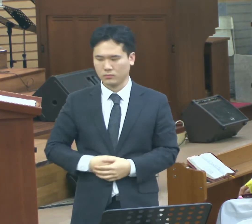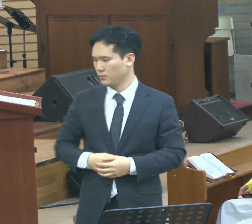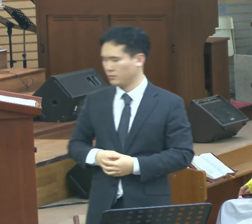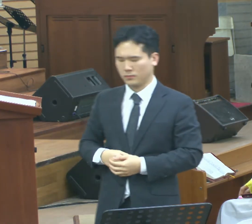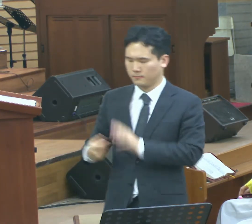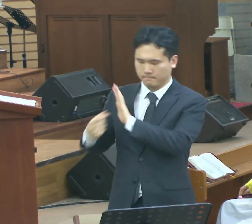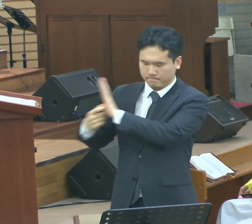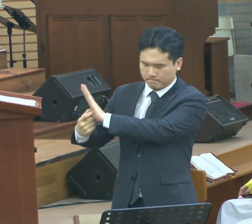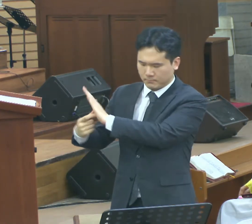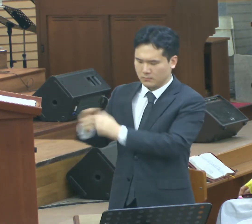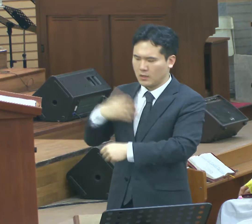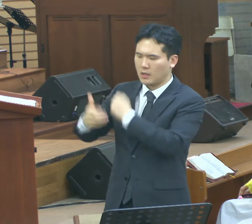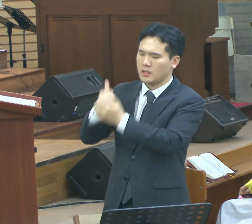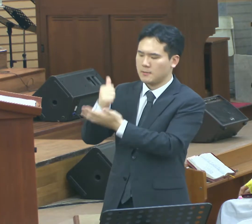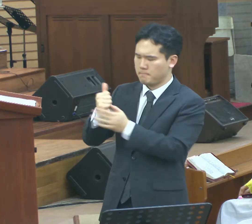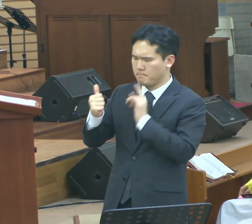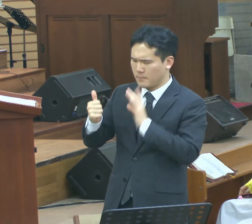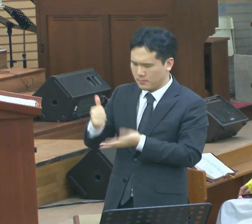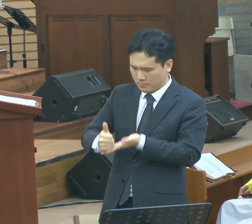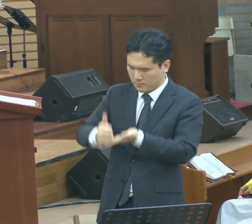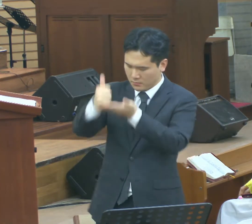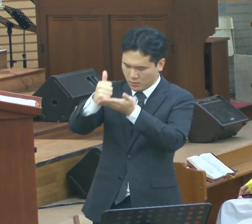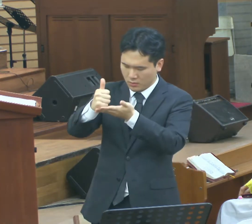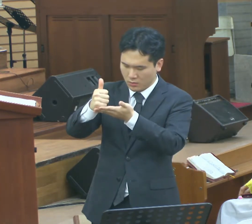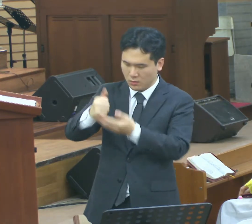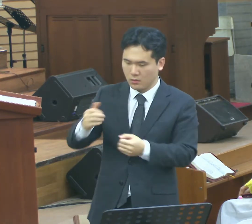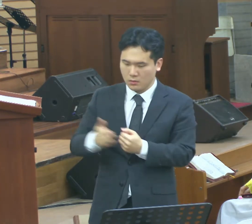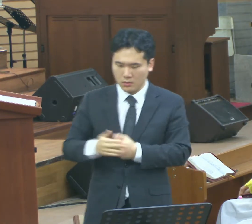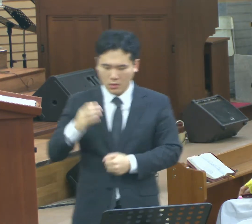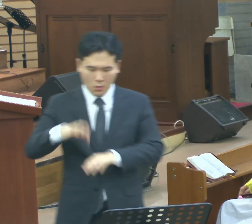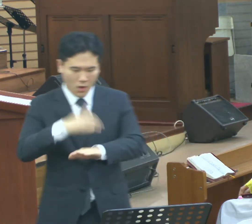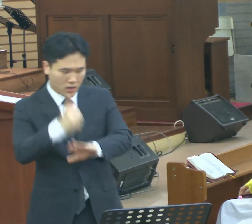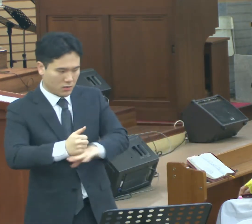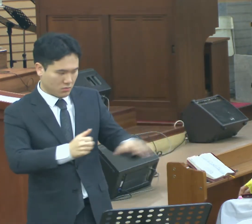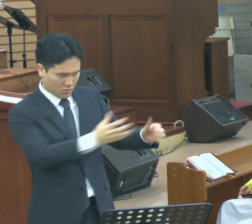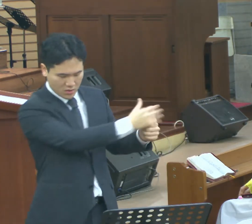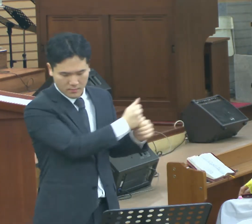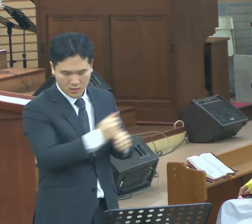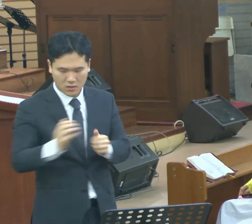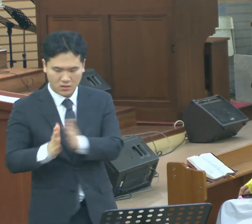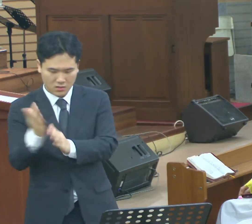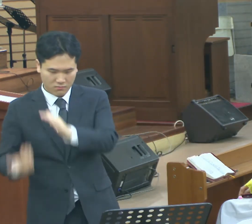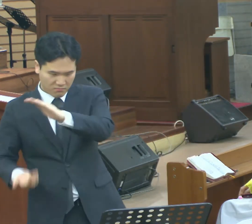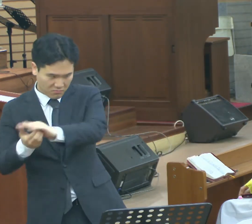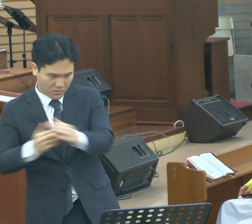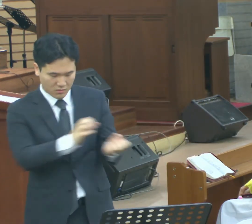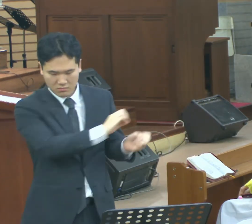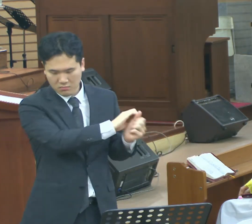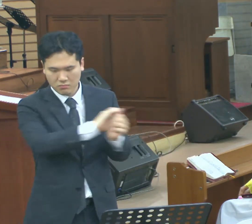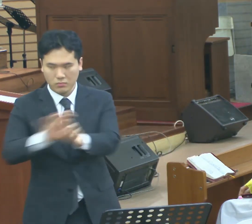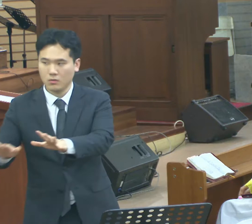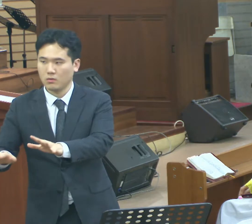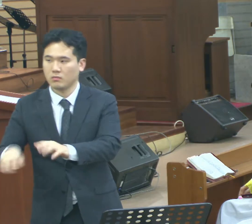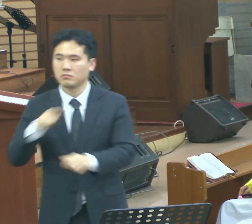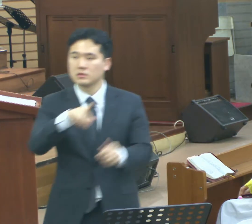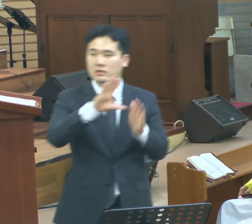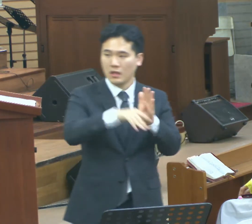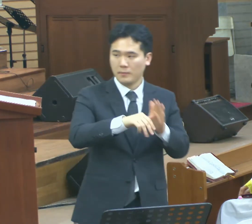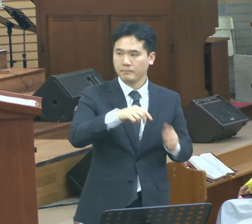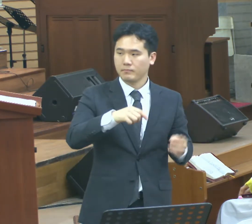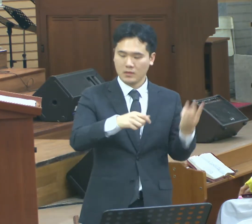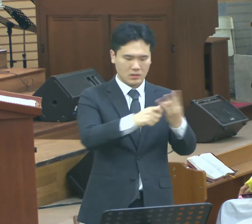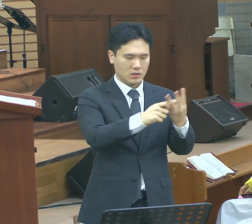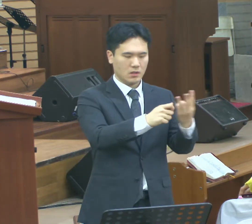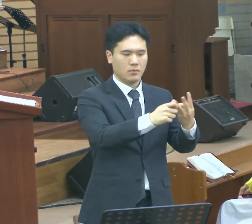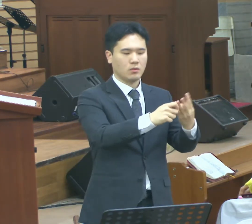거예요. 그 모습을 보고 이 느부갓네살 왕이 하나님에 대한 또 다른 고백을 한 것이 3장 28절이에요. 자, 한